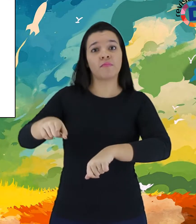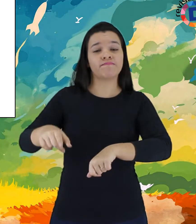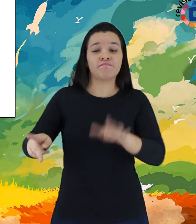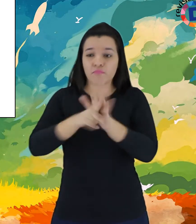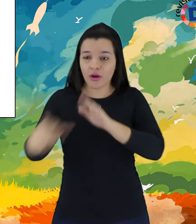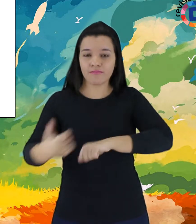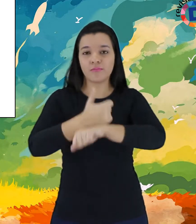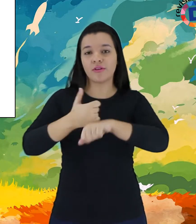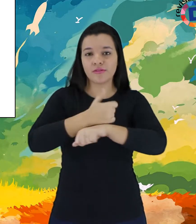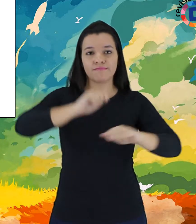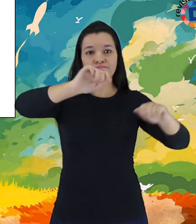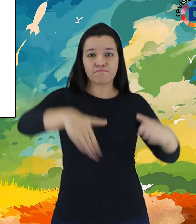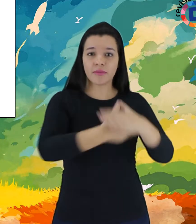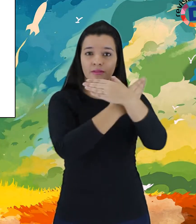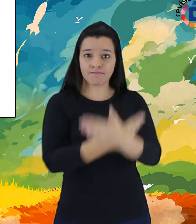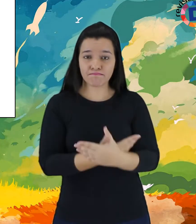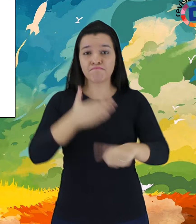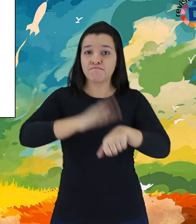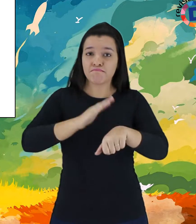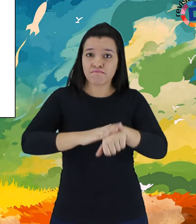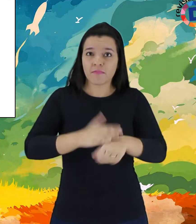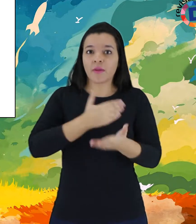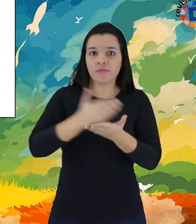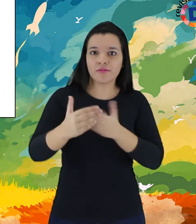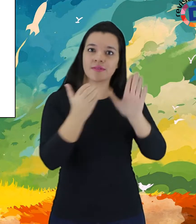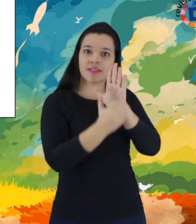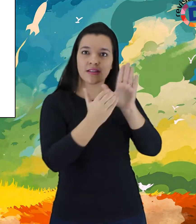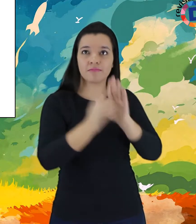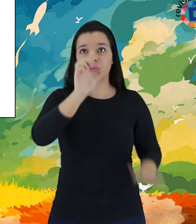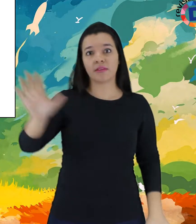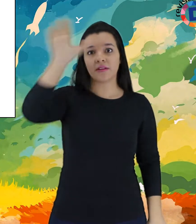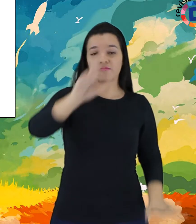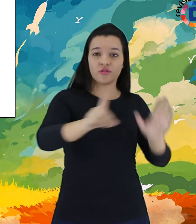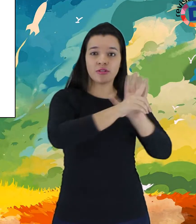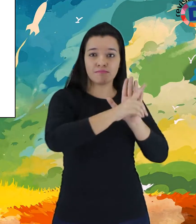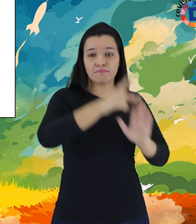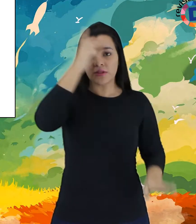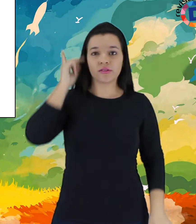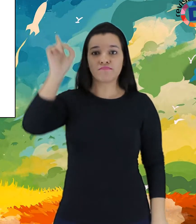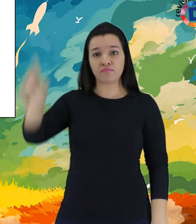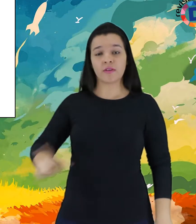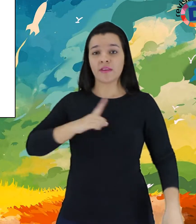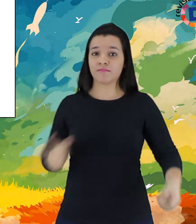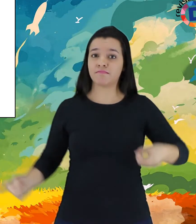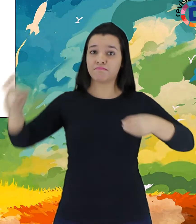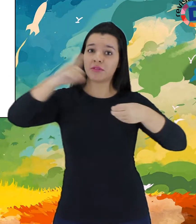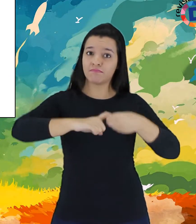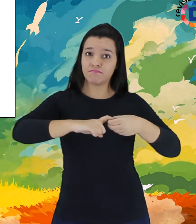da Secretaria de Estado dos Direitos da Pessoa com Deficiência, por meio de um convênio com a Secretaria de Estado